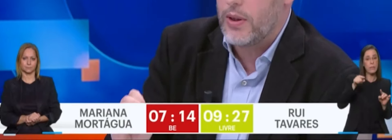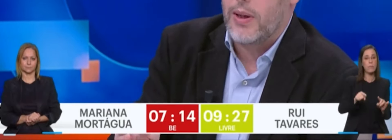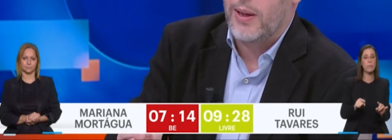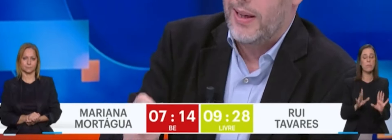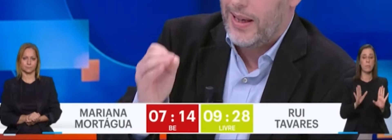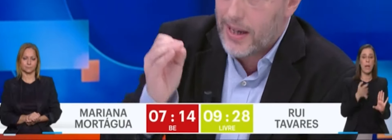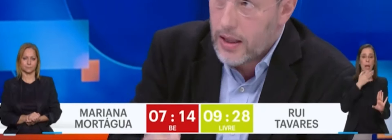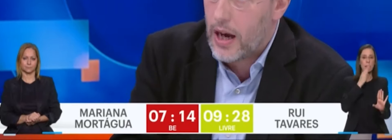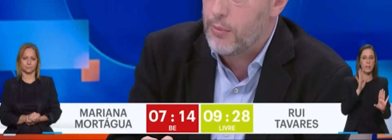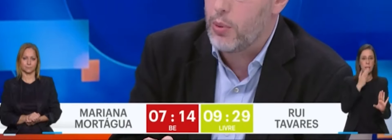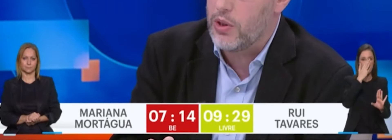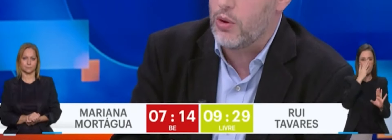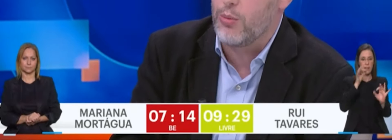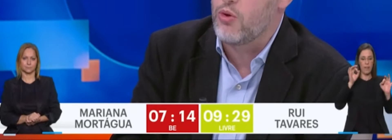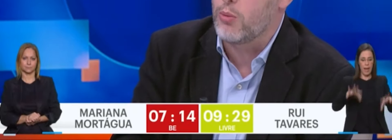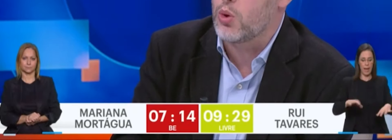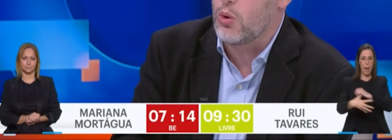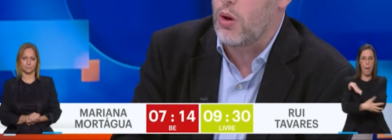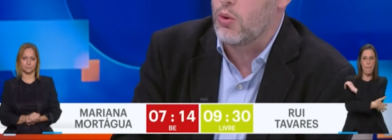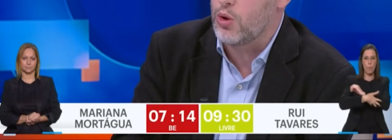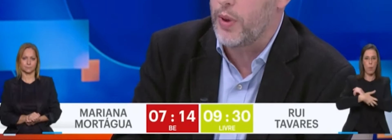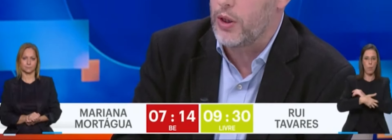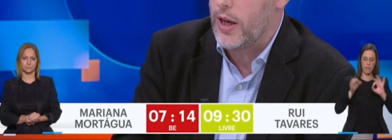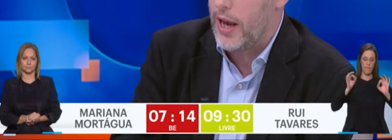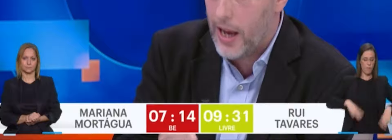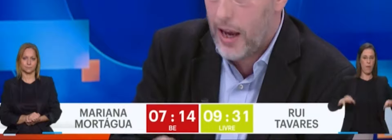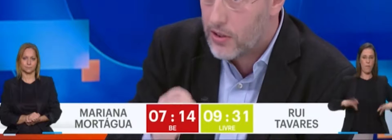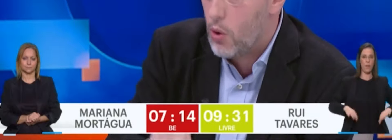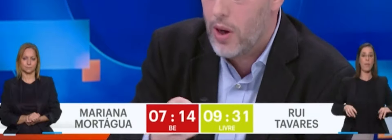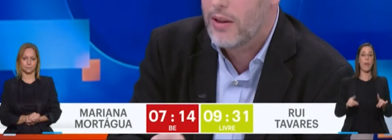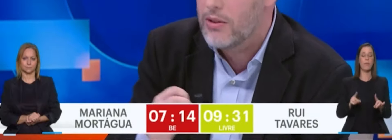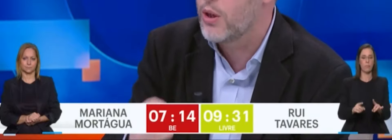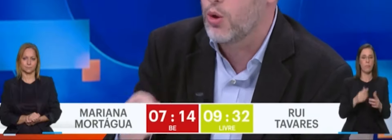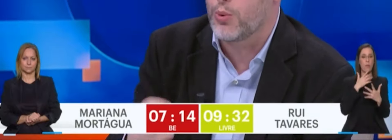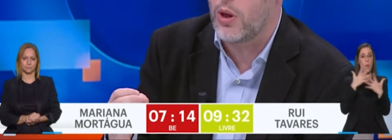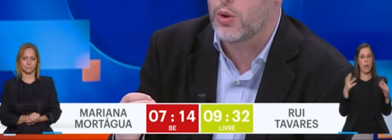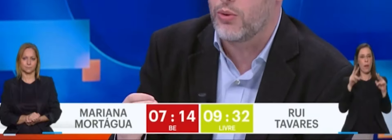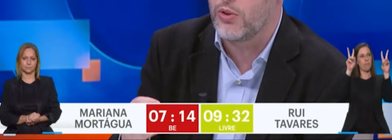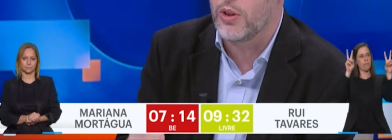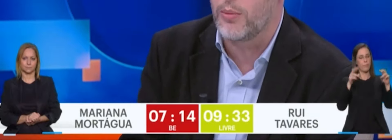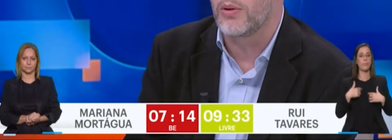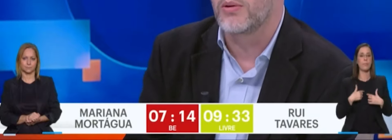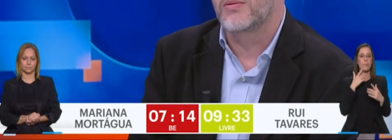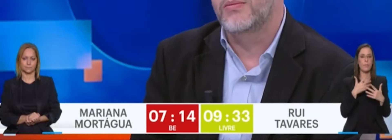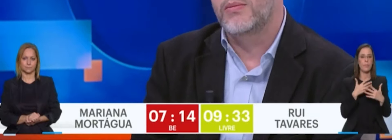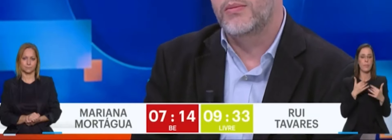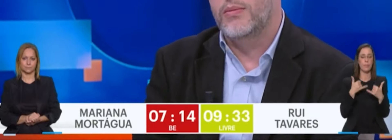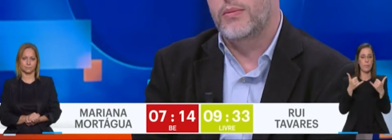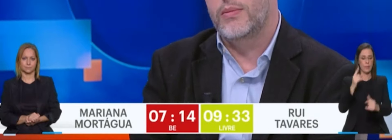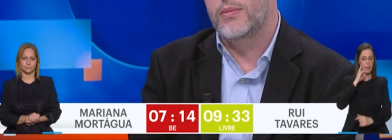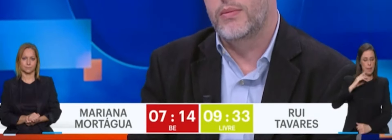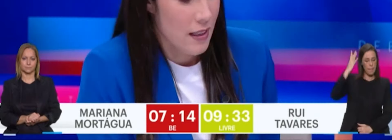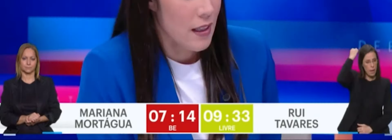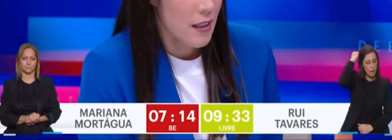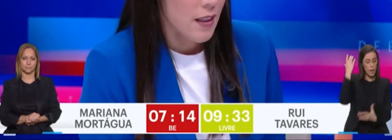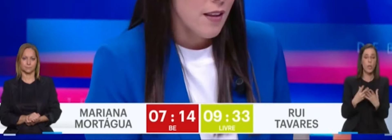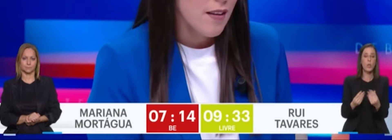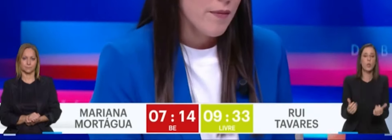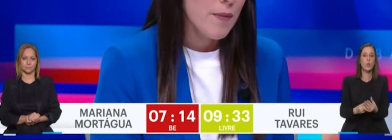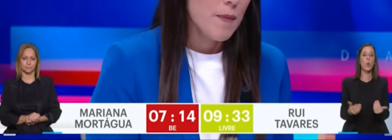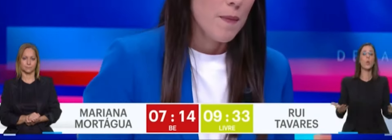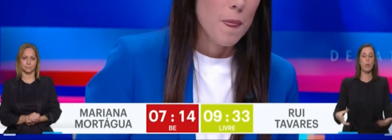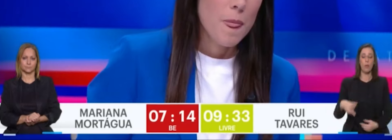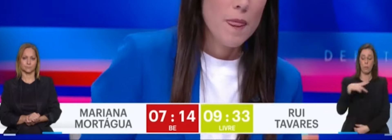deve ser erradicar a pobreza como fenómeno estrutural no nosso país é esse é o grande designo de portug vamos passar a Mariana morte água soluções para